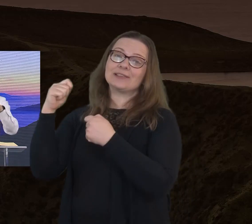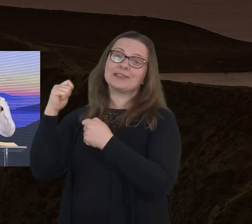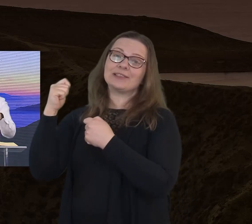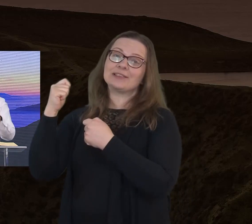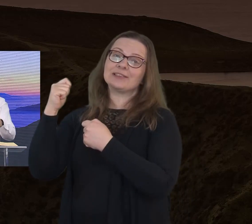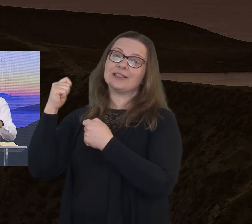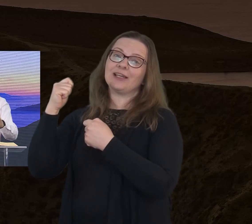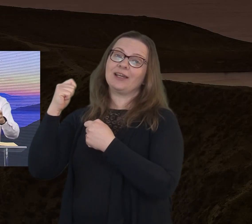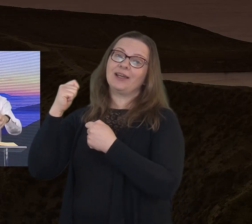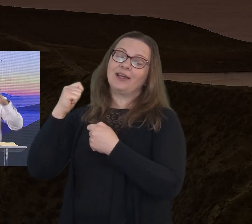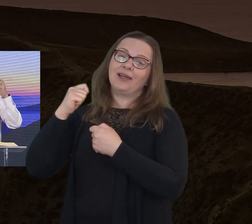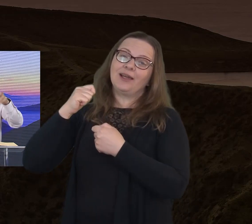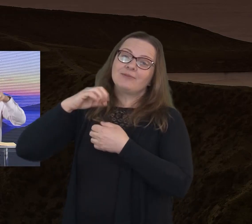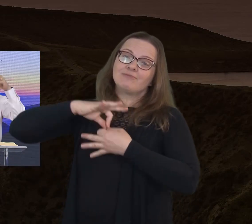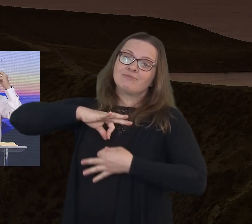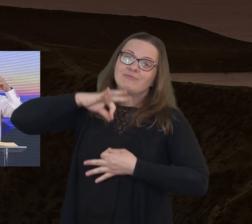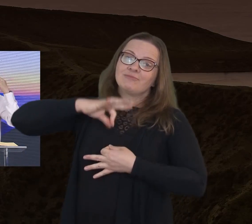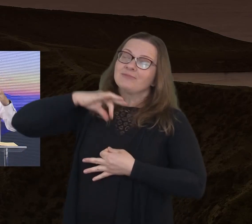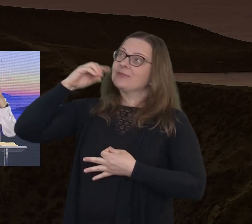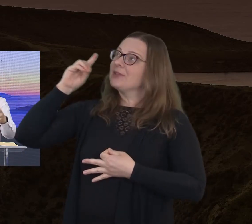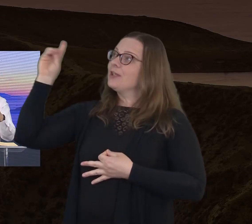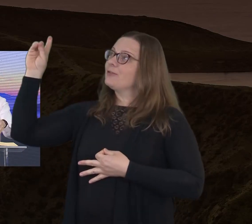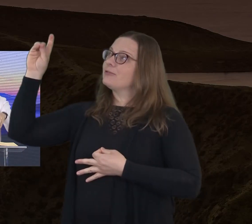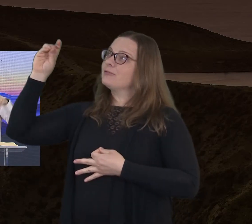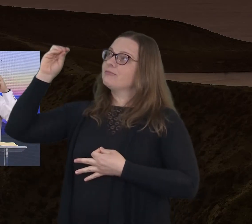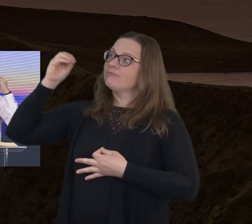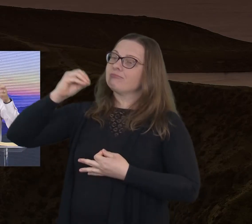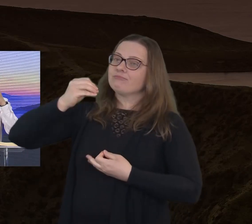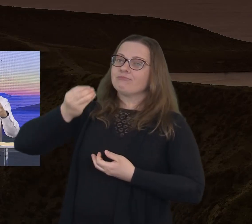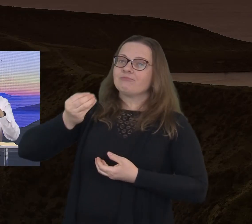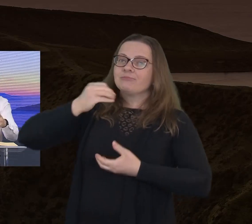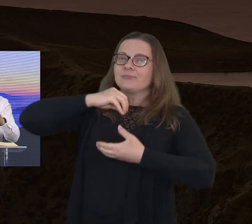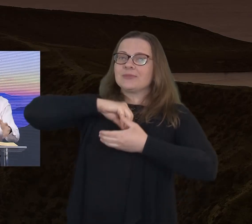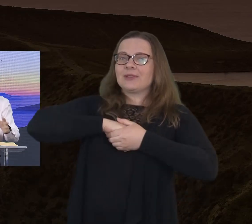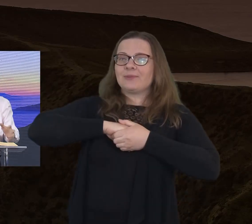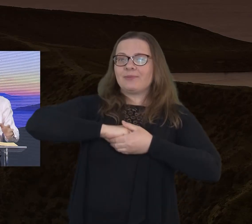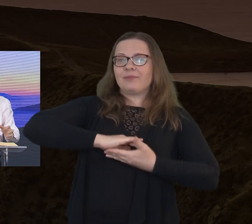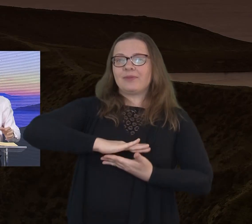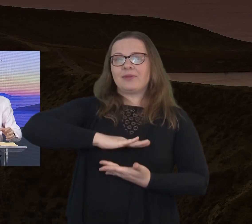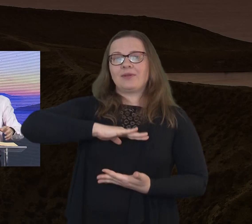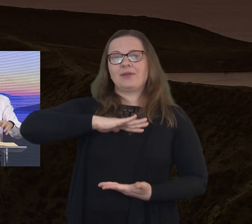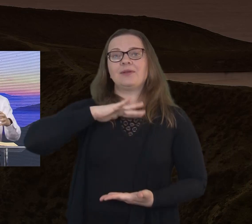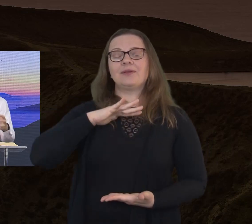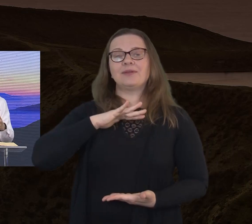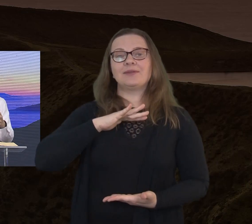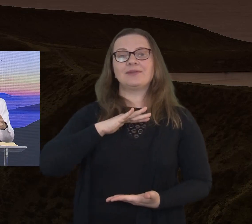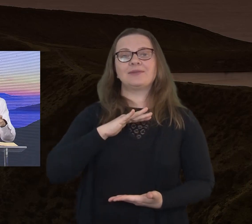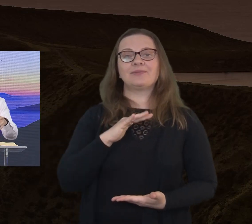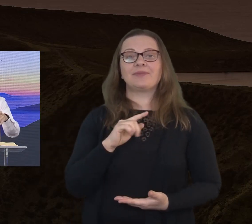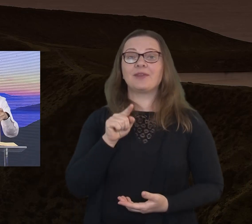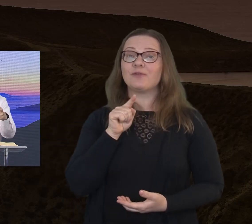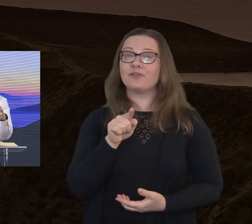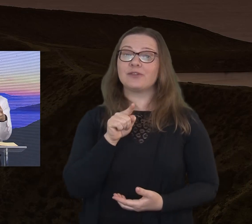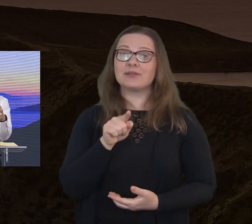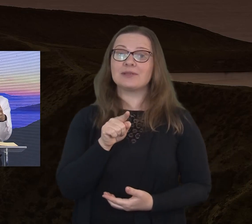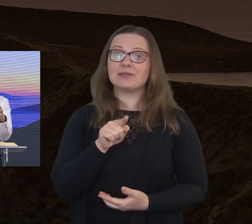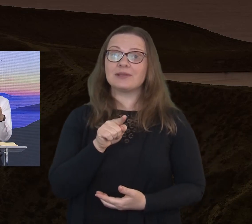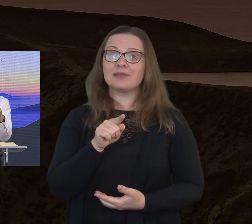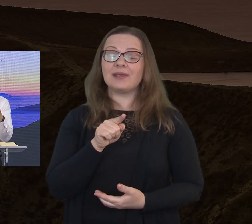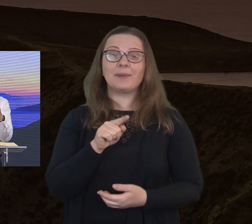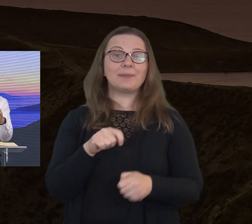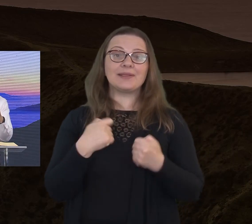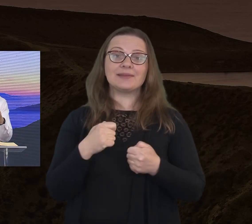de Deus mesmo. O próprio Deus está enchendo você das suas riquezas. E você está o quê?